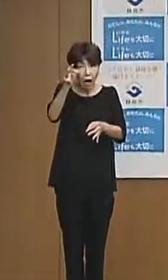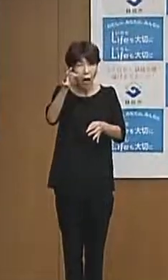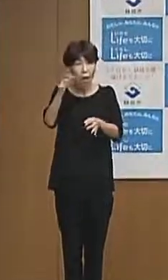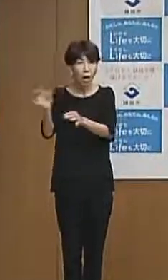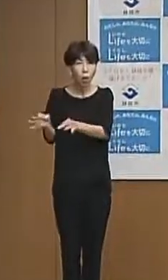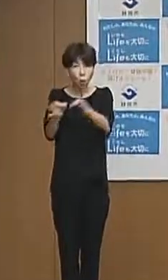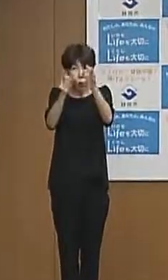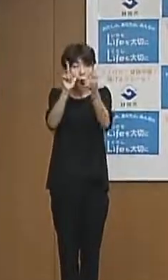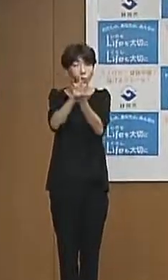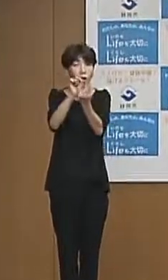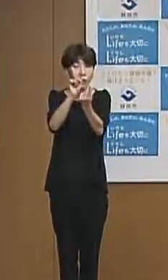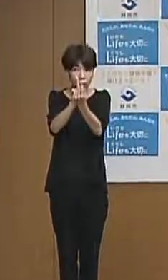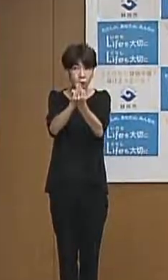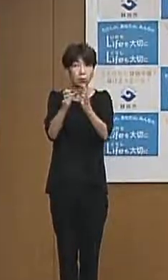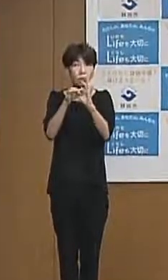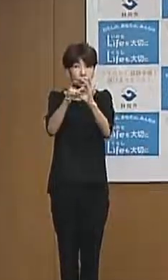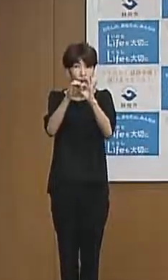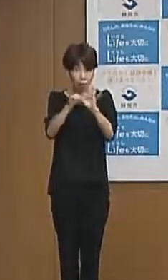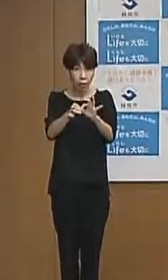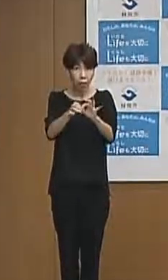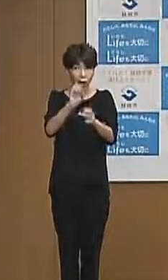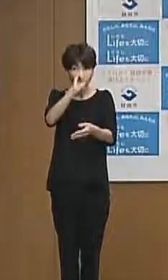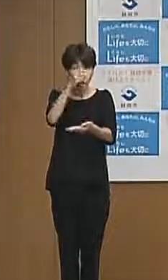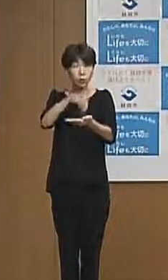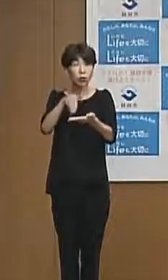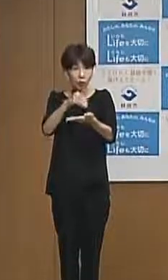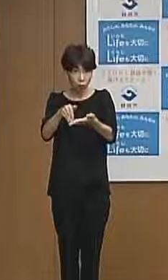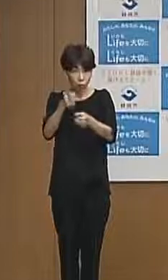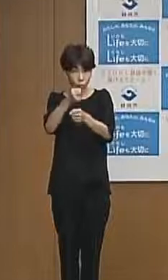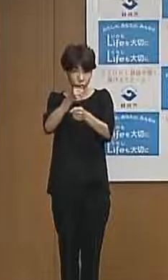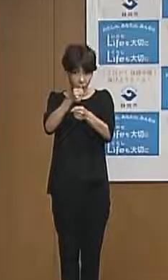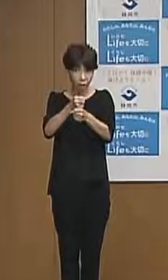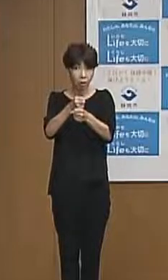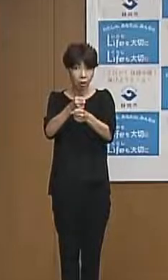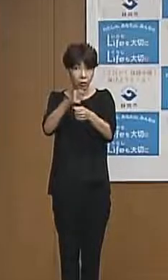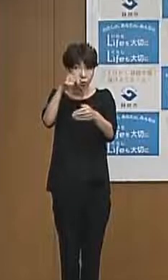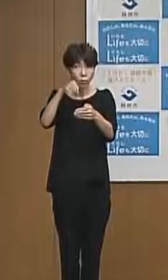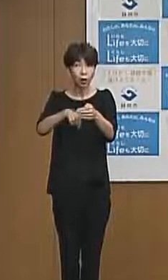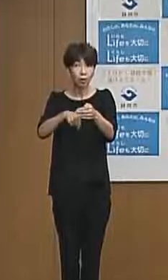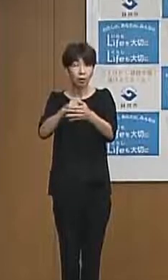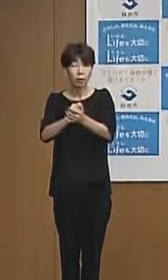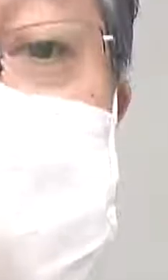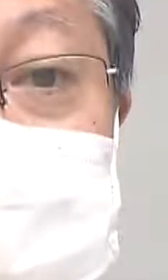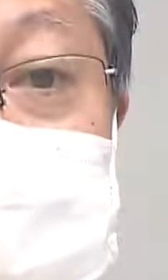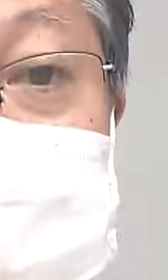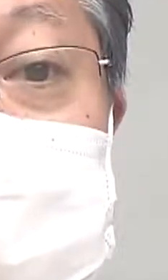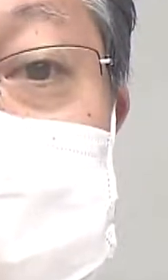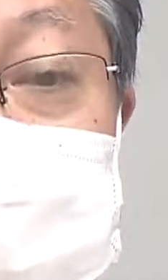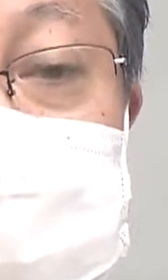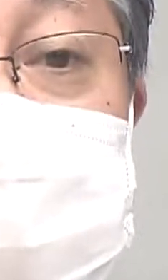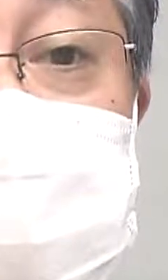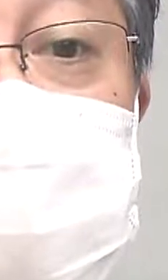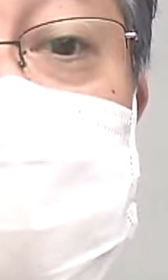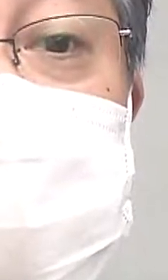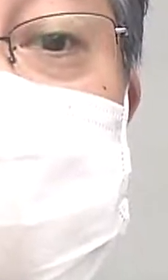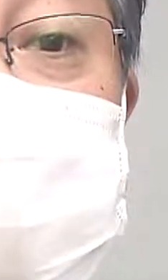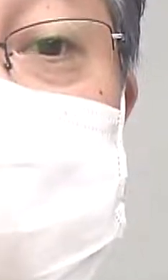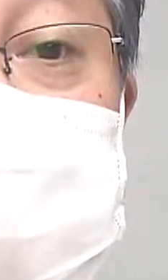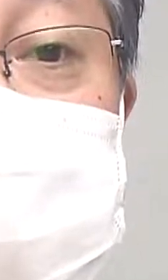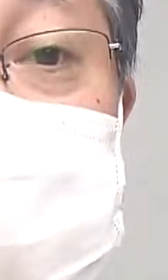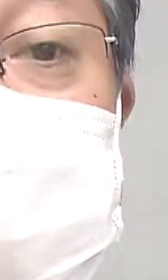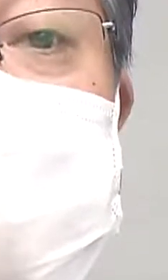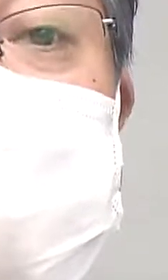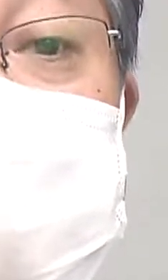9月補正予算案は一般会計が95億620030,000円特別会計が